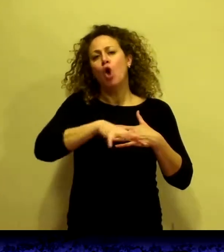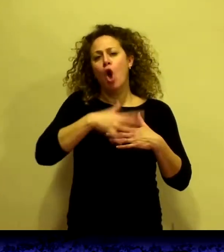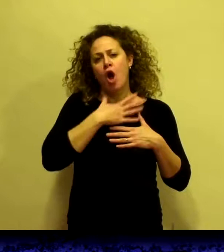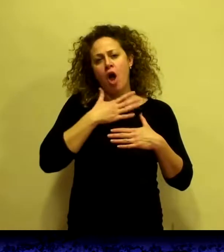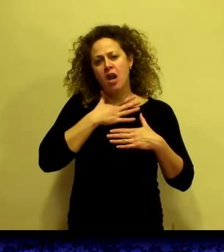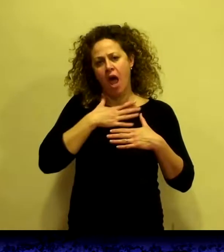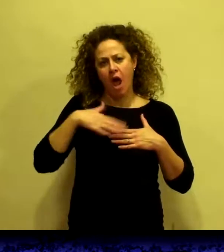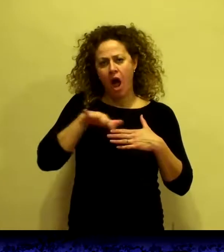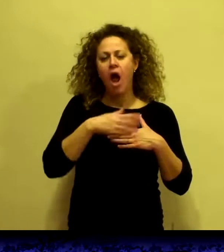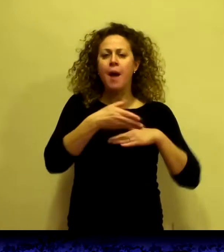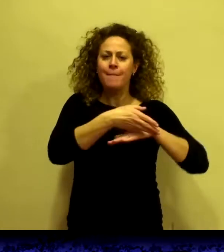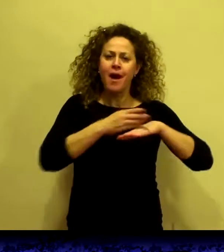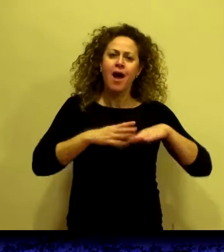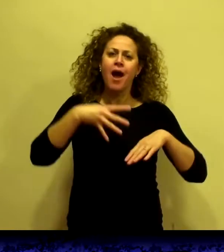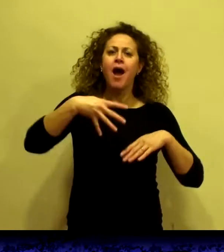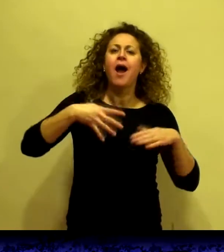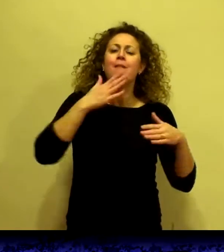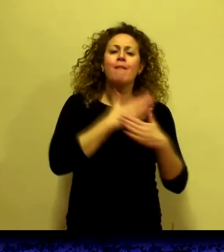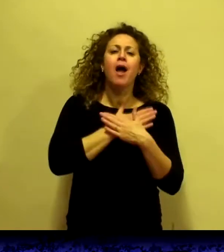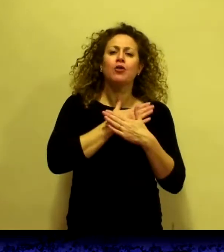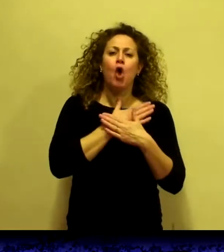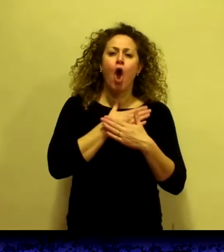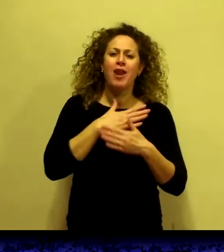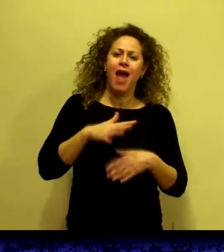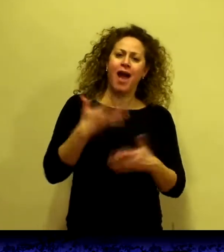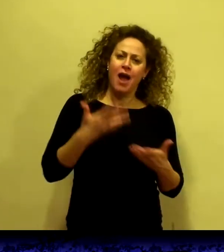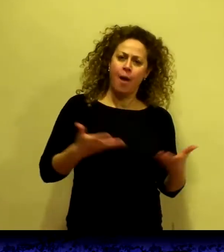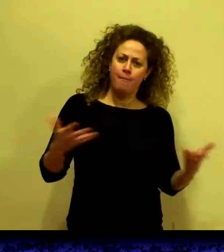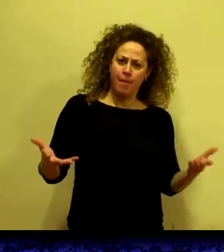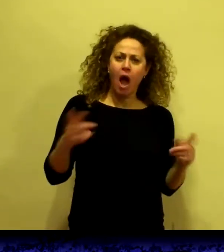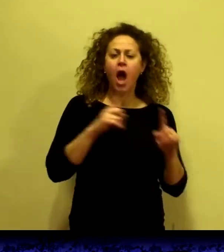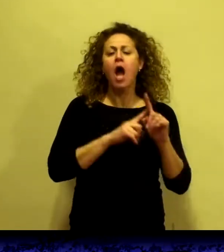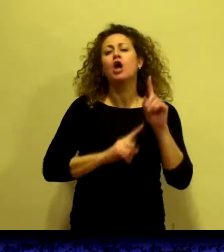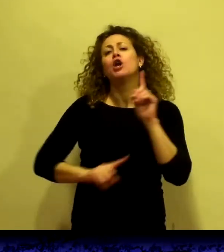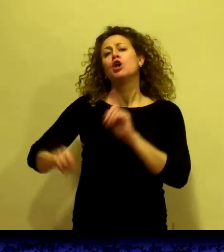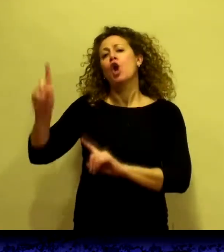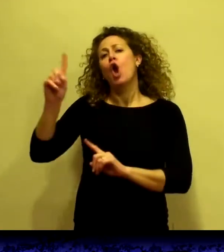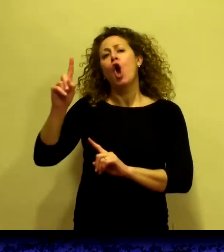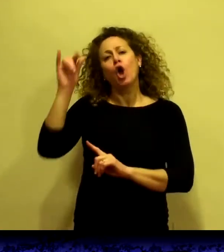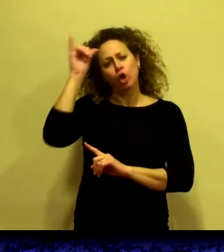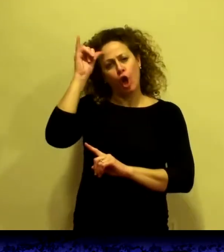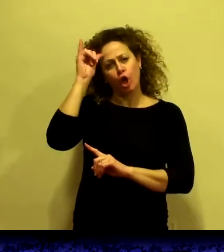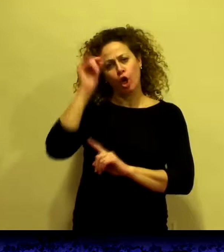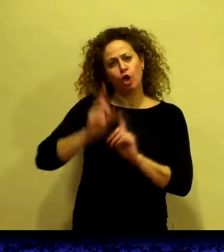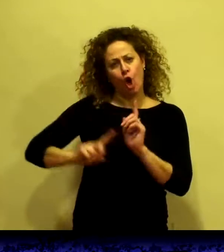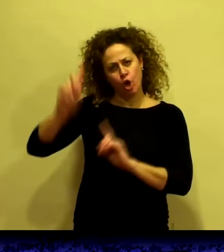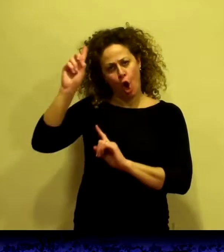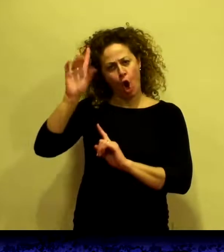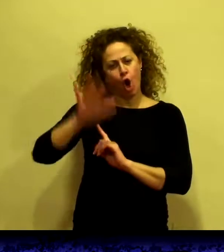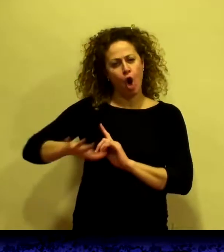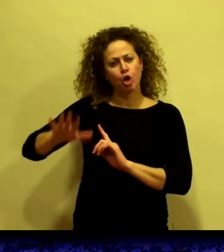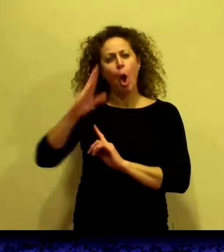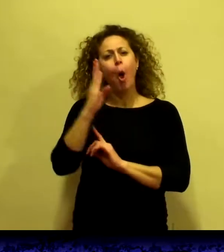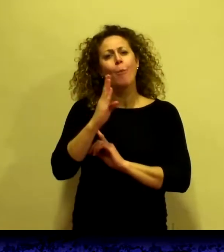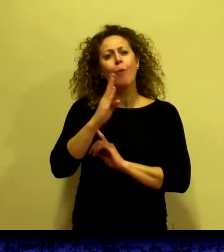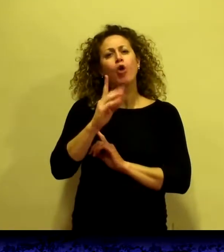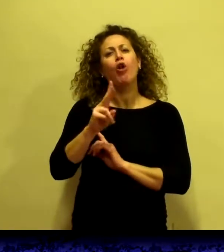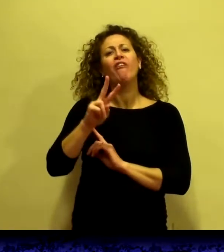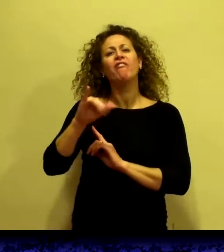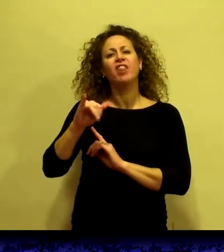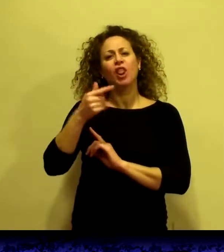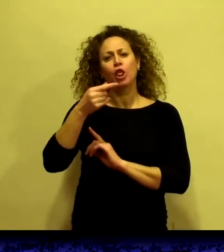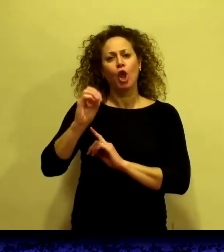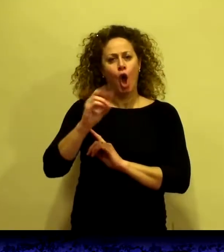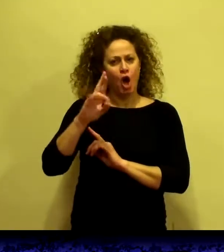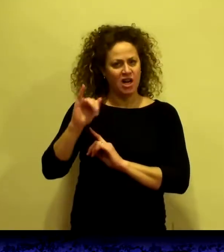confine tra Madonna di Campagna e Borgo Vittoria, zona Torino Nord. però anche ovviamente i ragazzi delle scuole